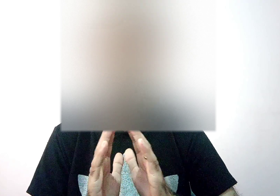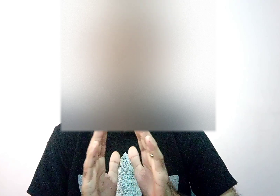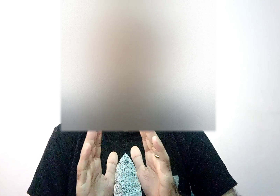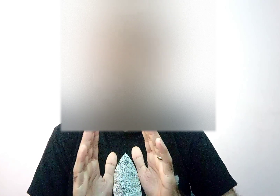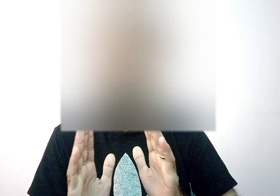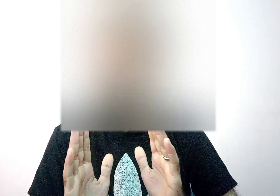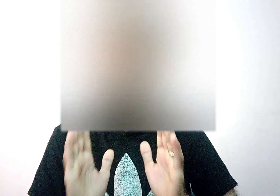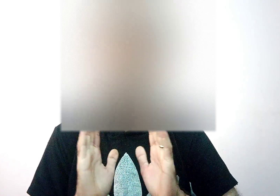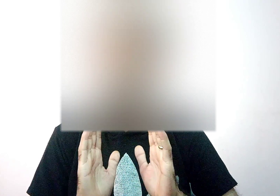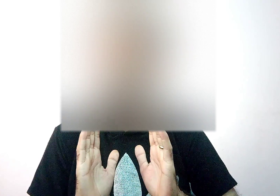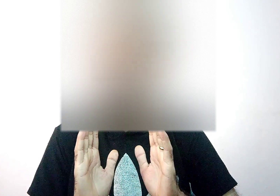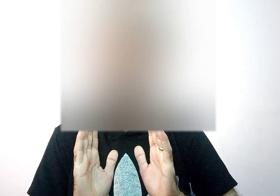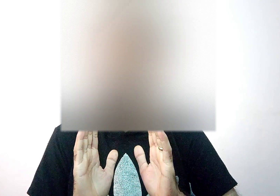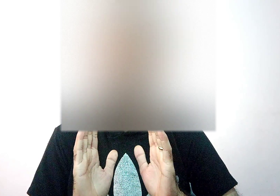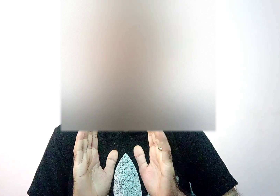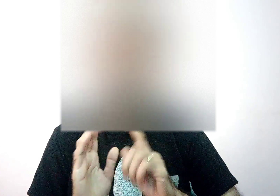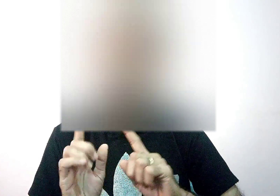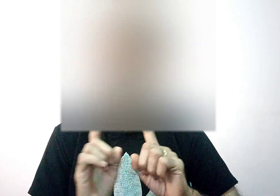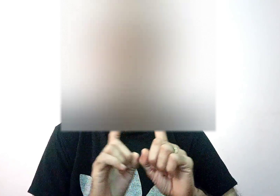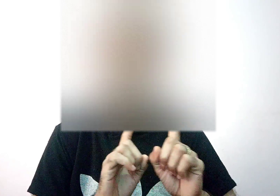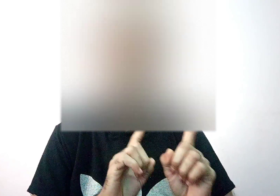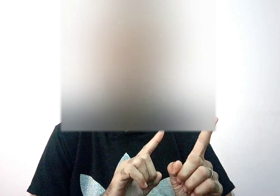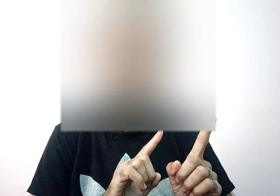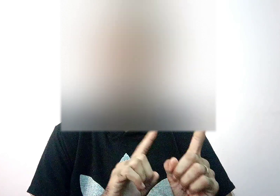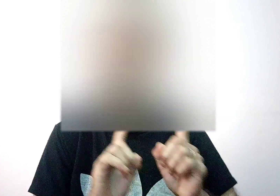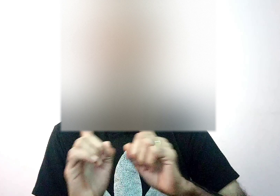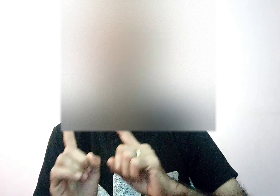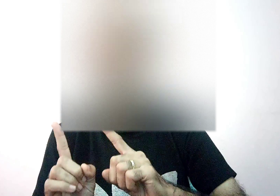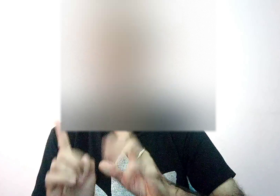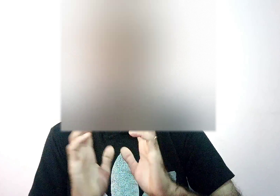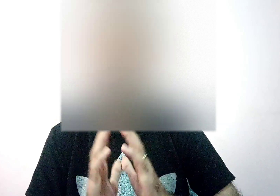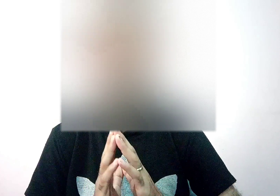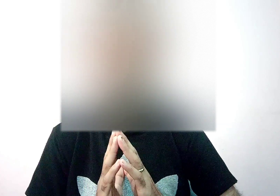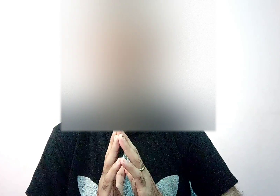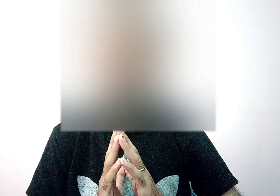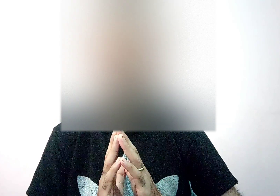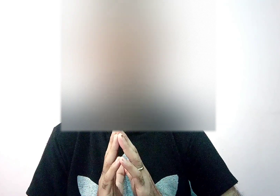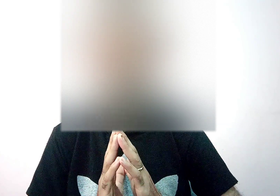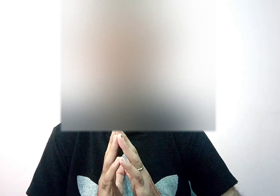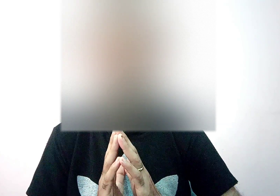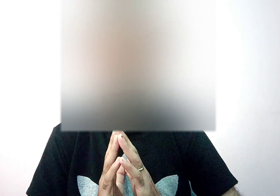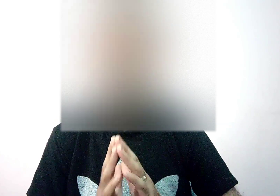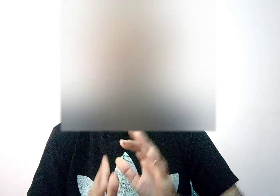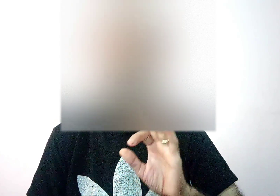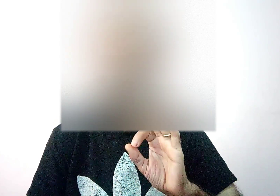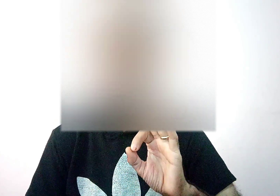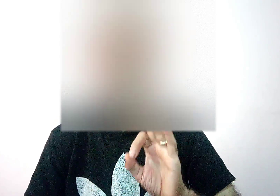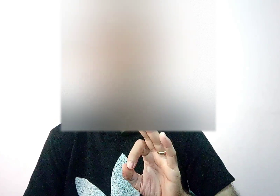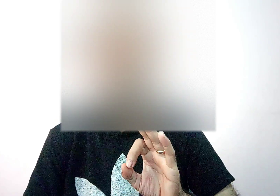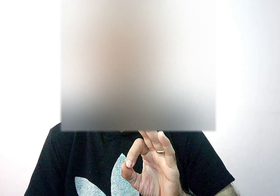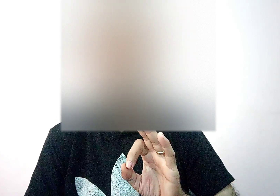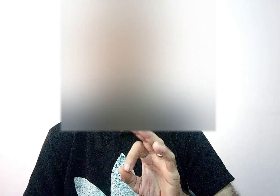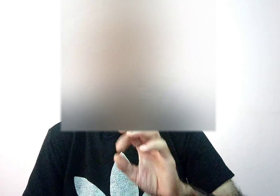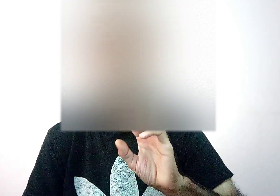ولصالح الدول التلاتة على فكرة، مش هيجي في طرف ضد الطرف الثاني. وده الملف التالي اللي